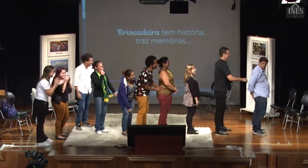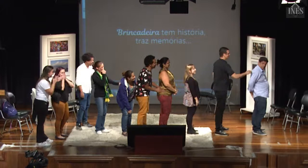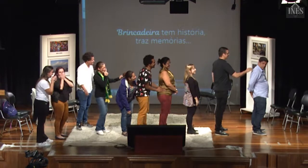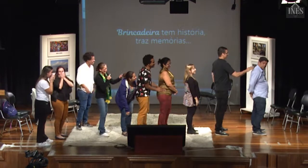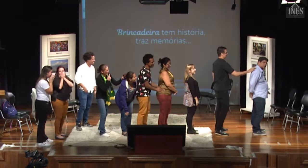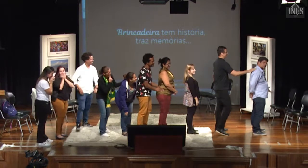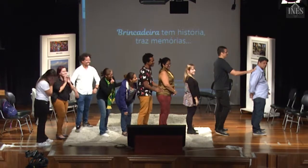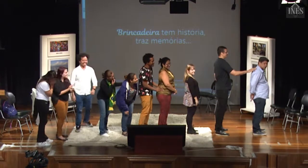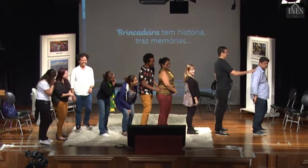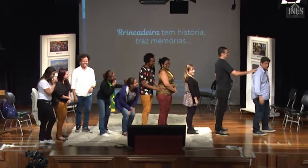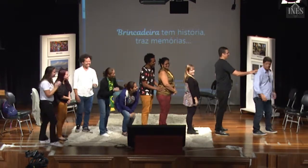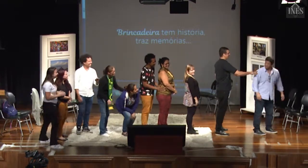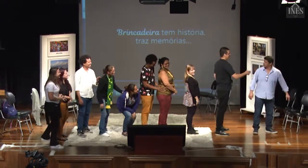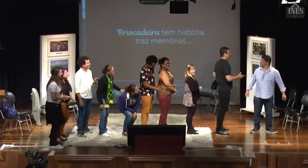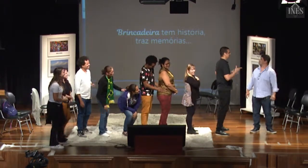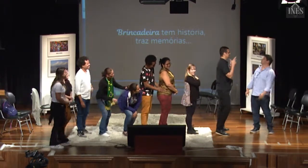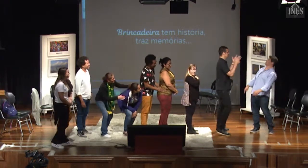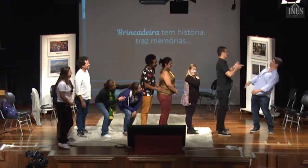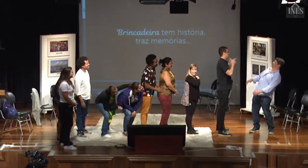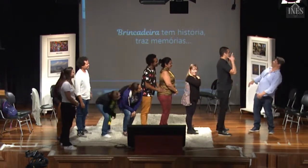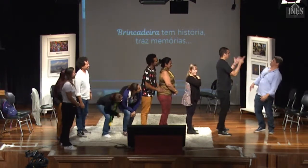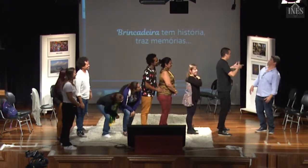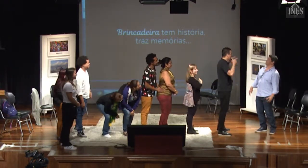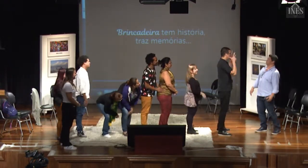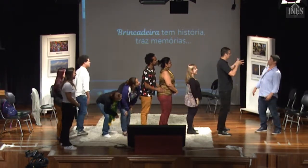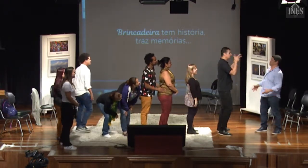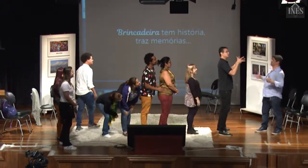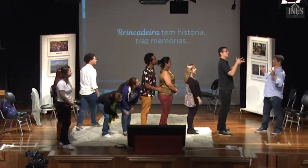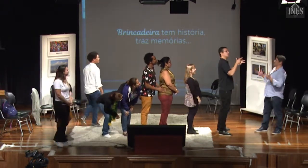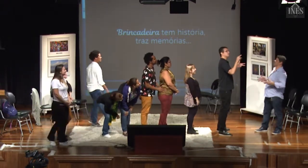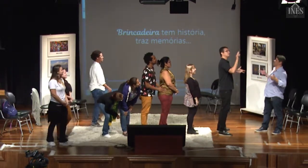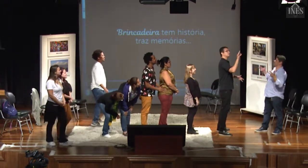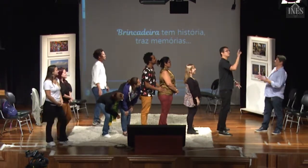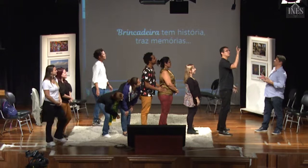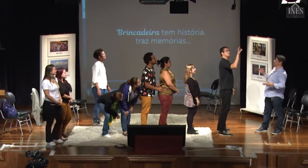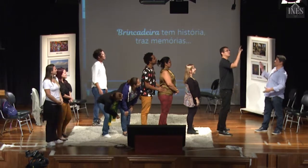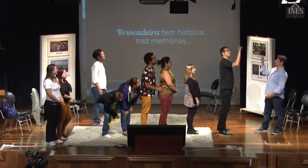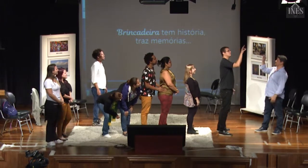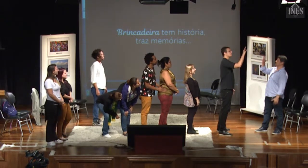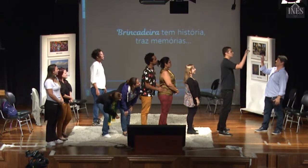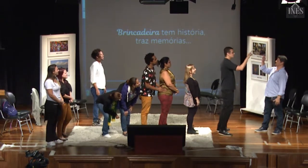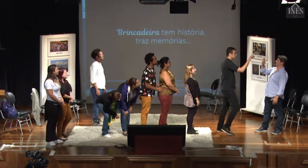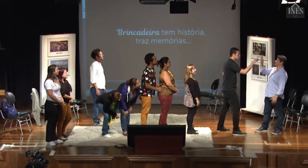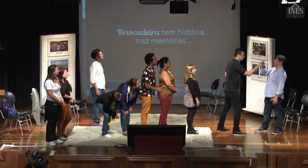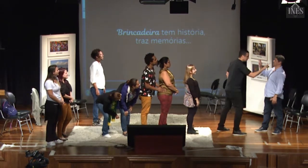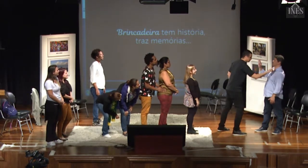Ai, que isso? Eu estava conversando, um mosquito te